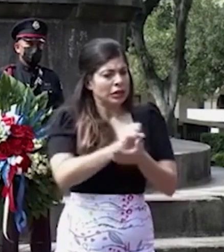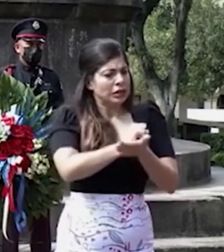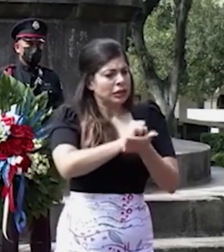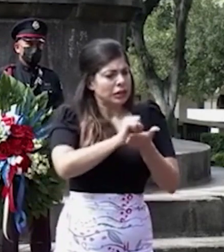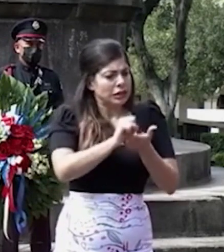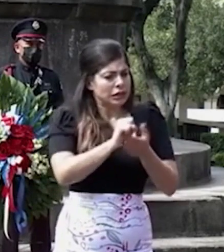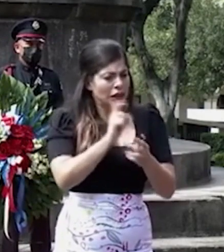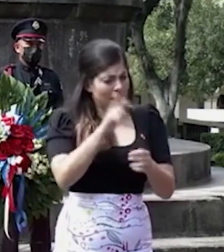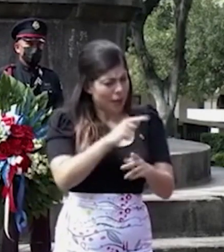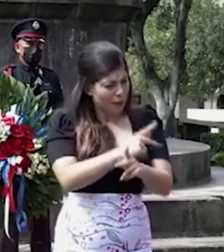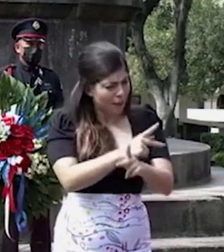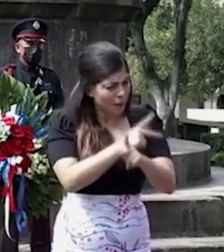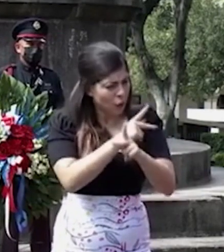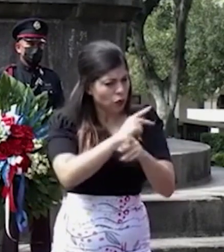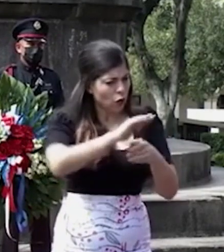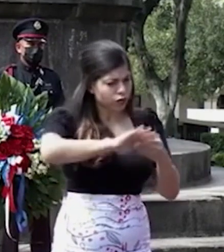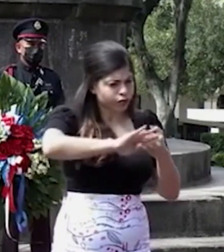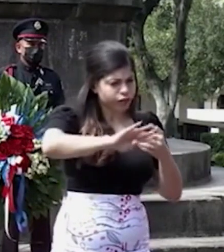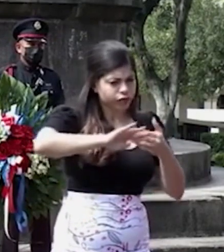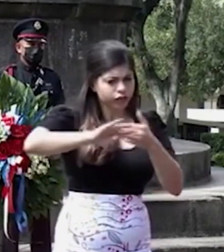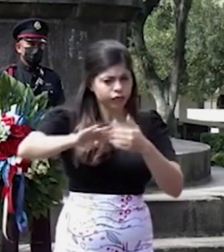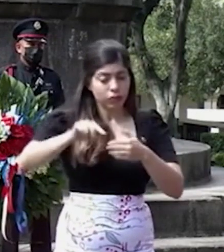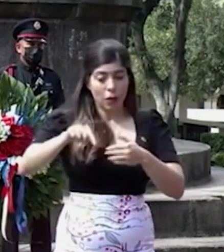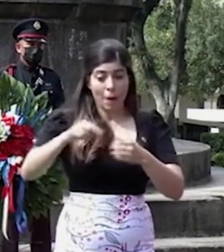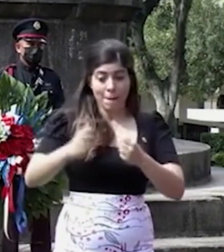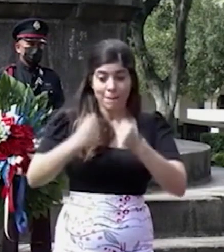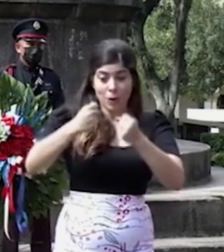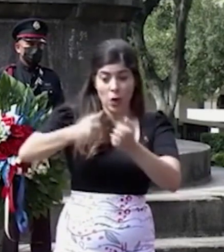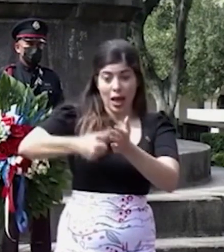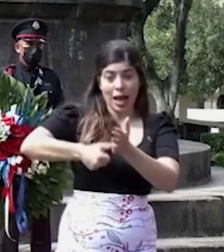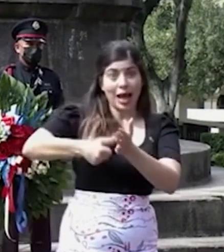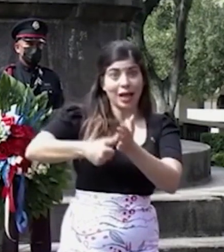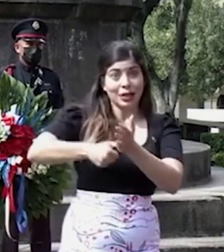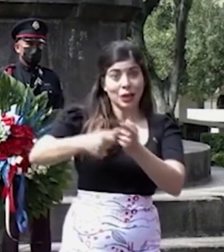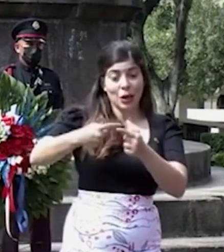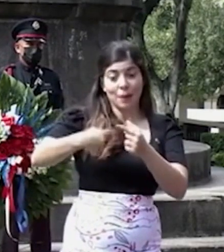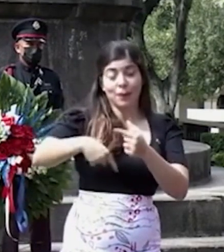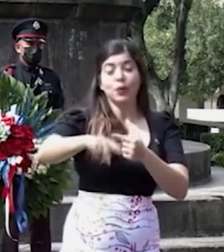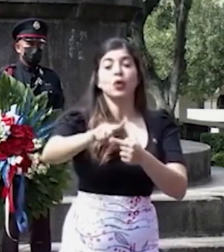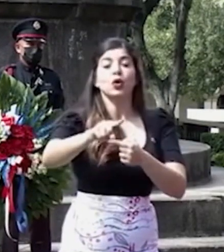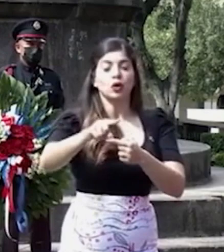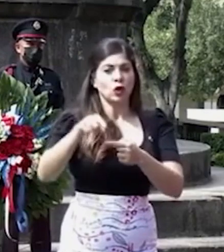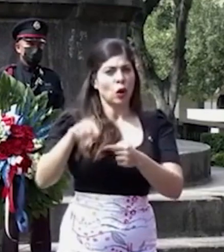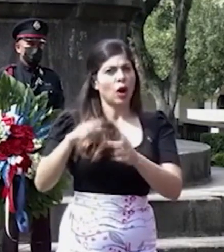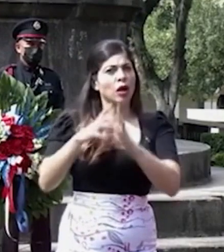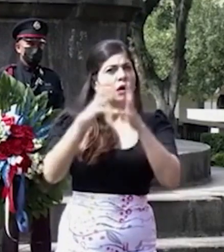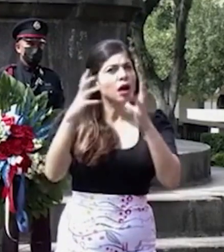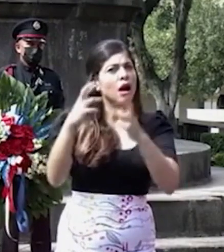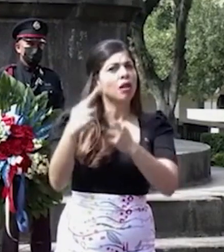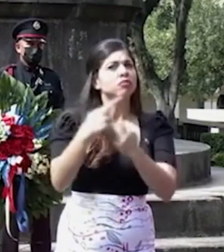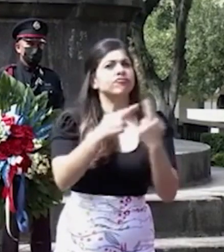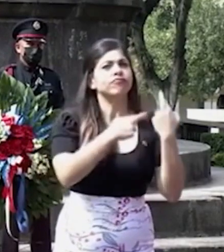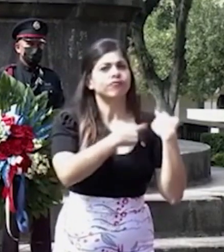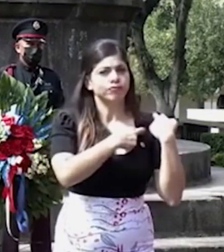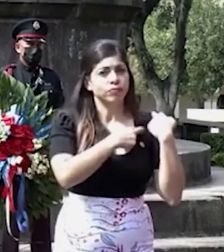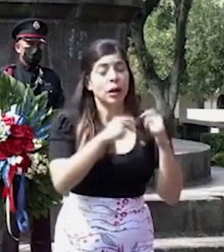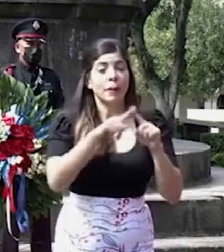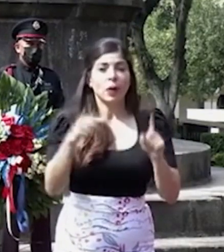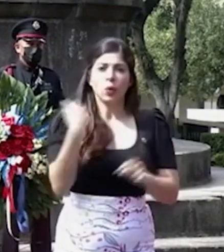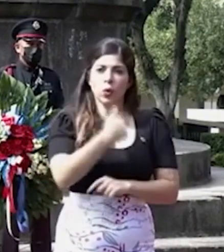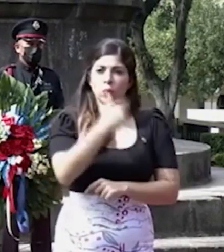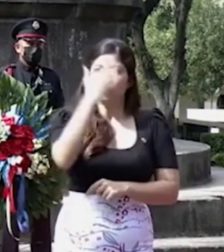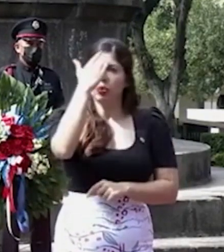manos el poder electoral en los comicios que tiene y se avecinan, pero sabemos que